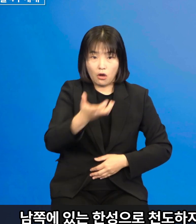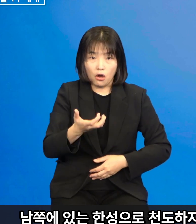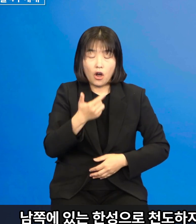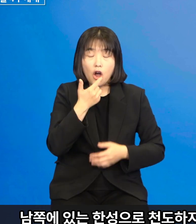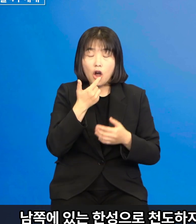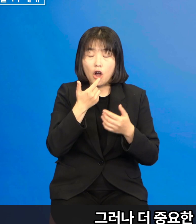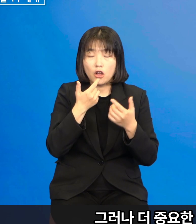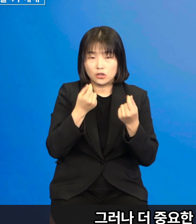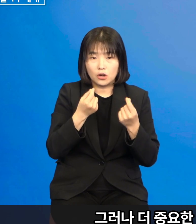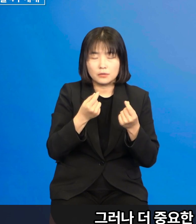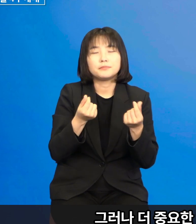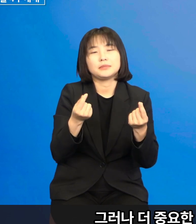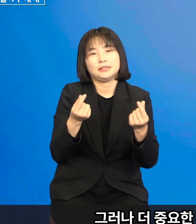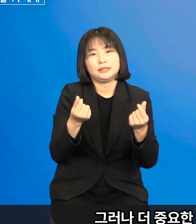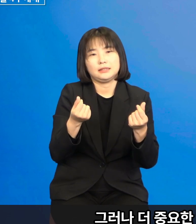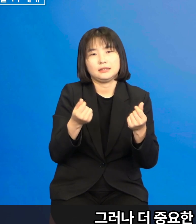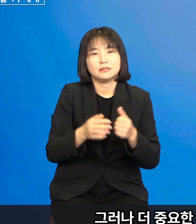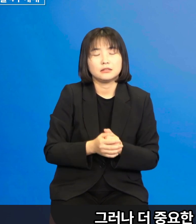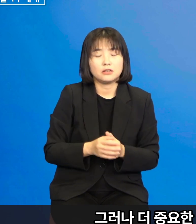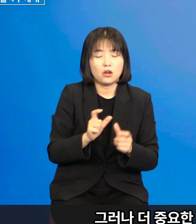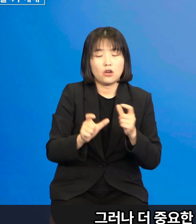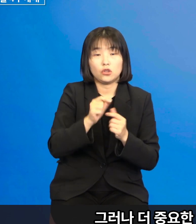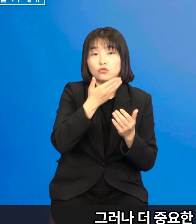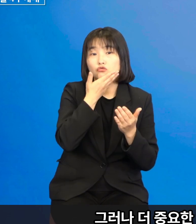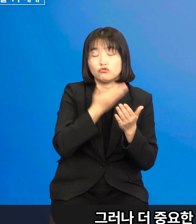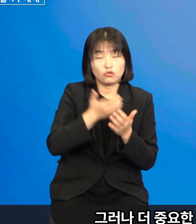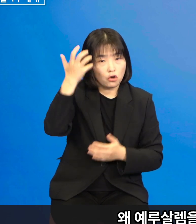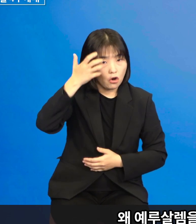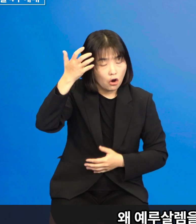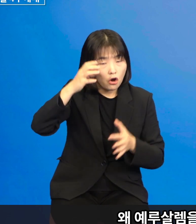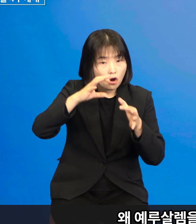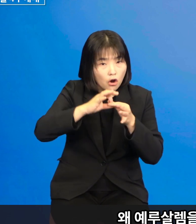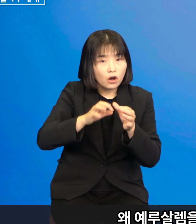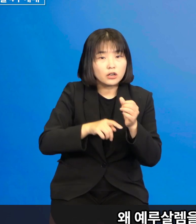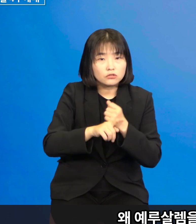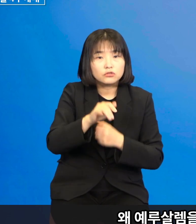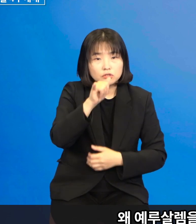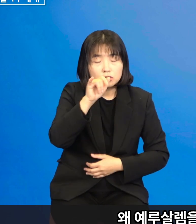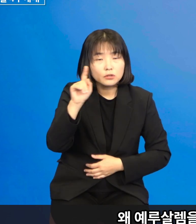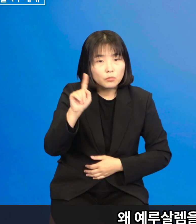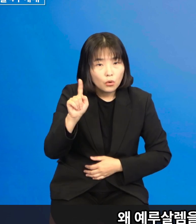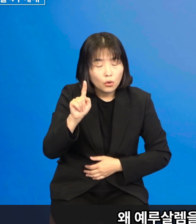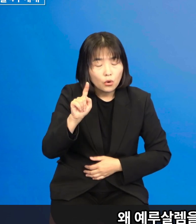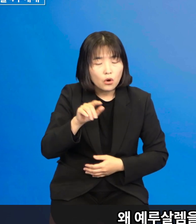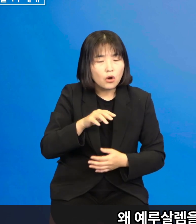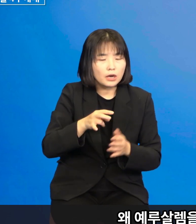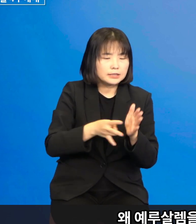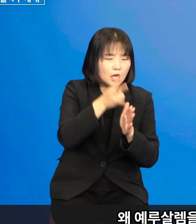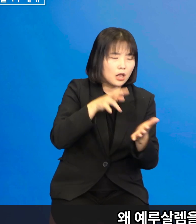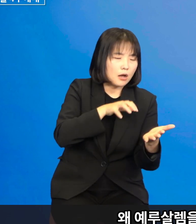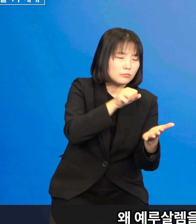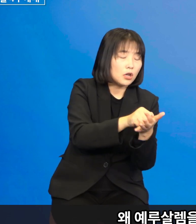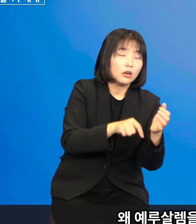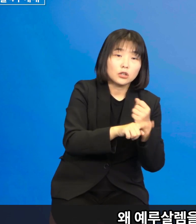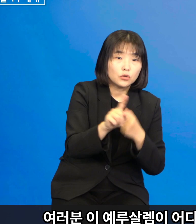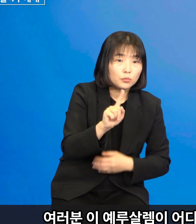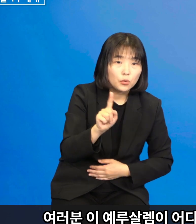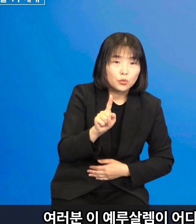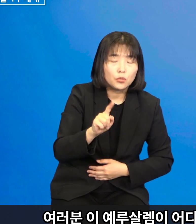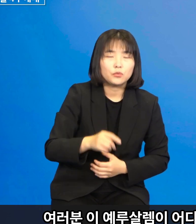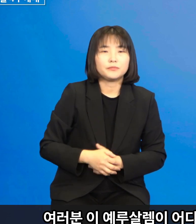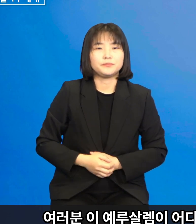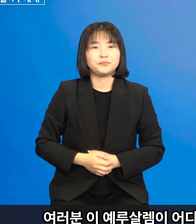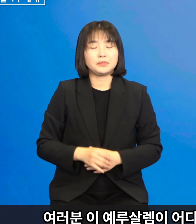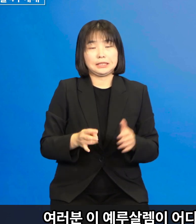비슷한 이유죠. 그러나 더 중요한 영적인 이유가 있었어요. 왜 예루살렘을 점령하고자 했느냐? 여러분,